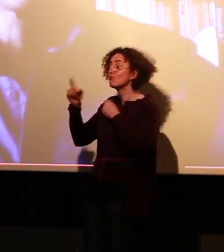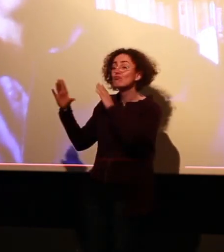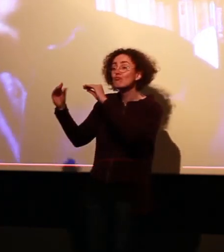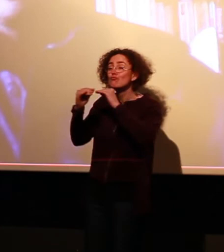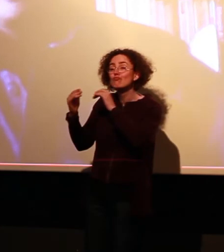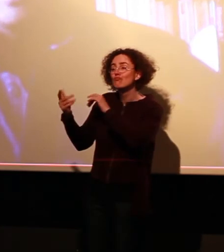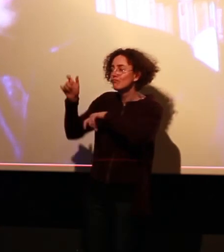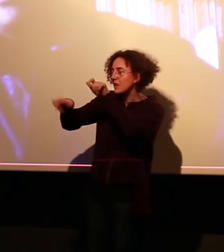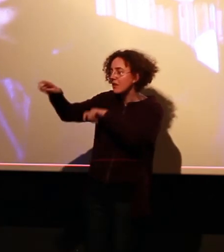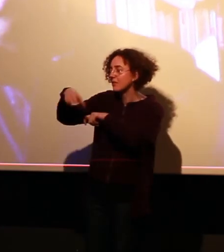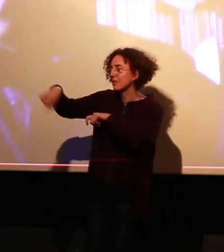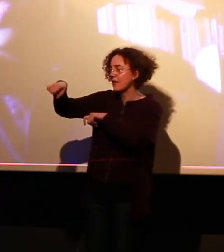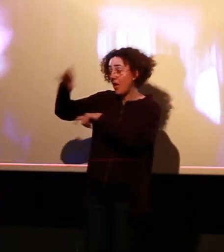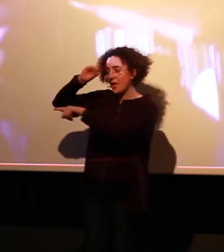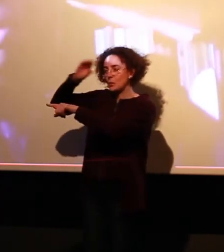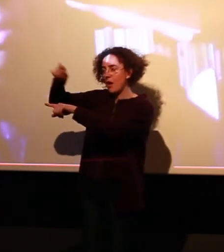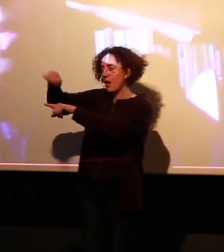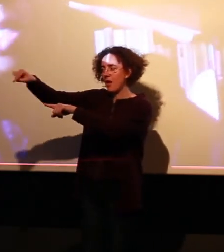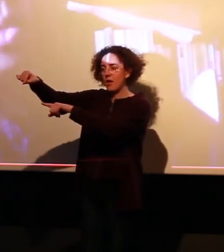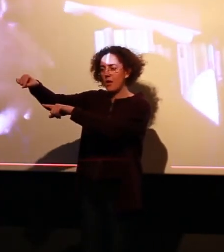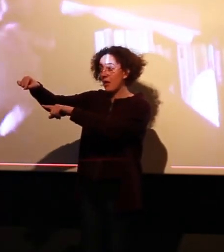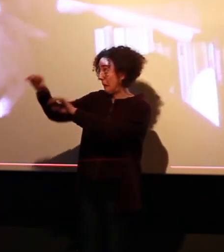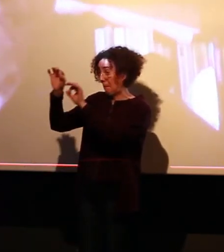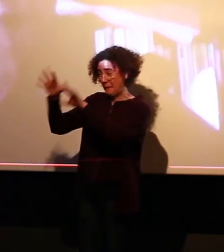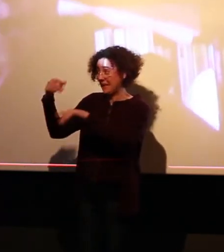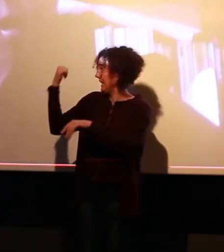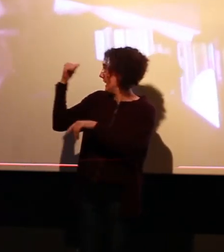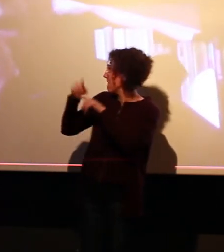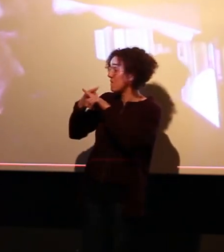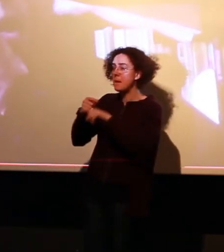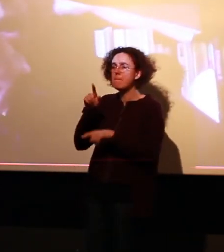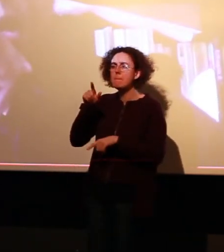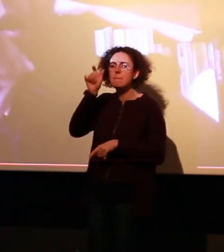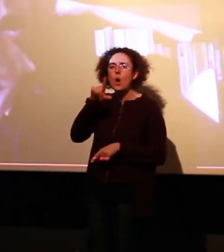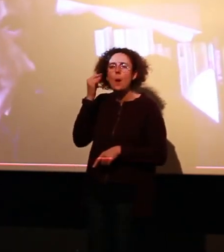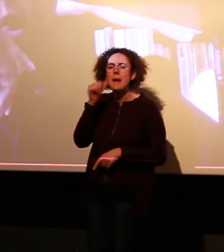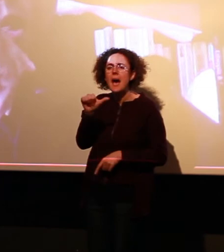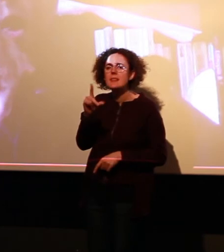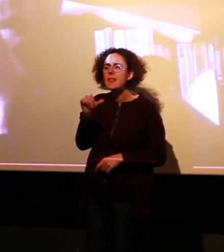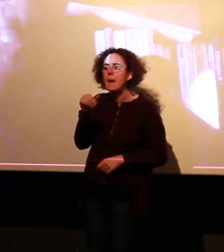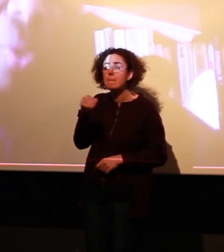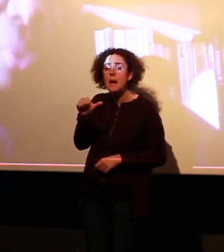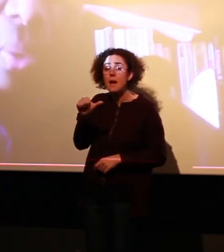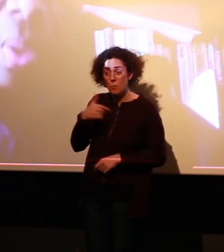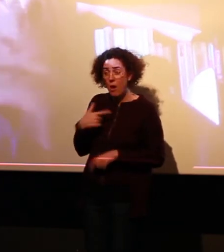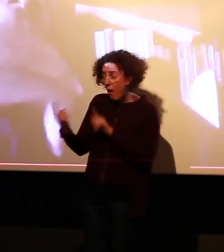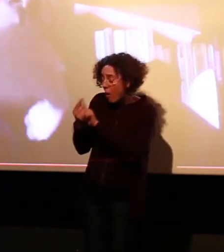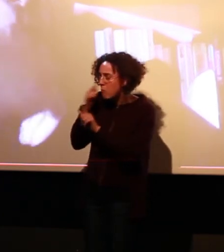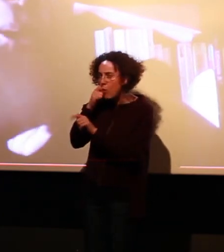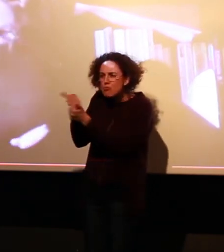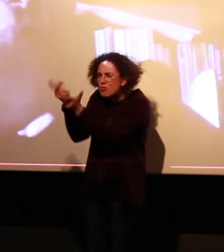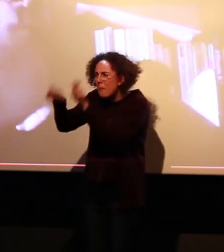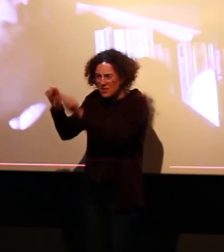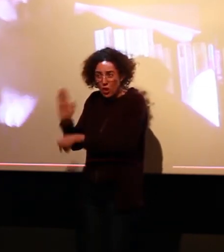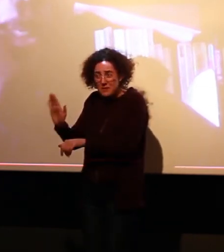personnage d'Adama est un condensé d'un certain nombre de gens que j'ai rencontrés, qui étaient venus pour faire